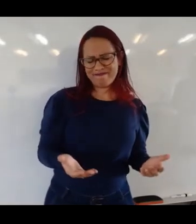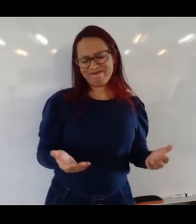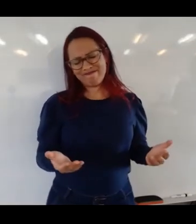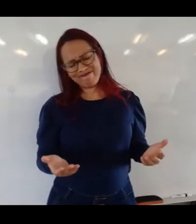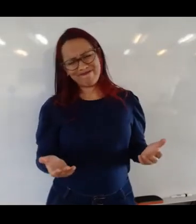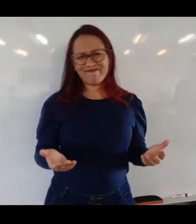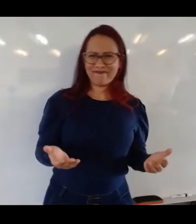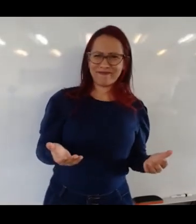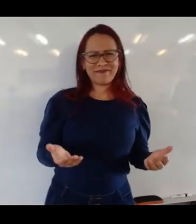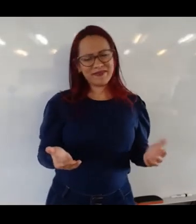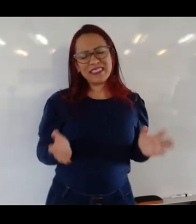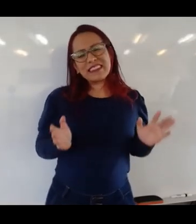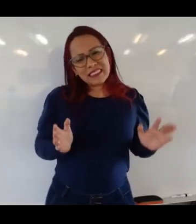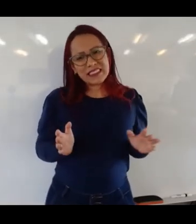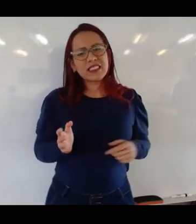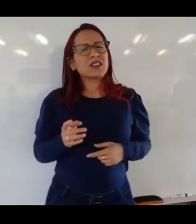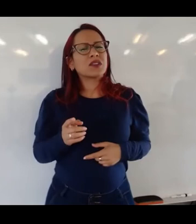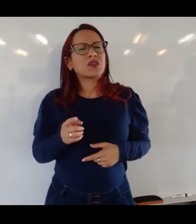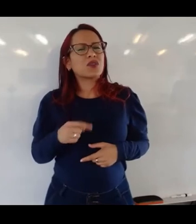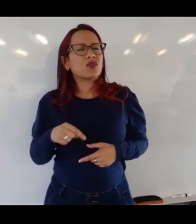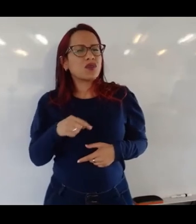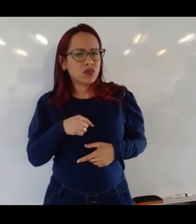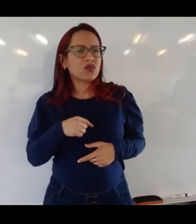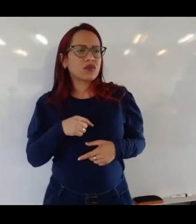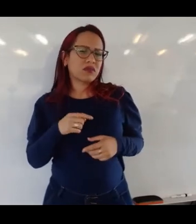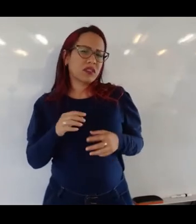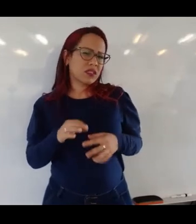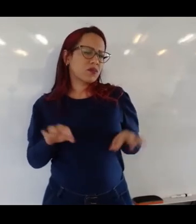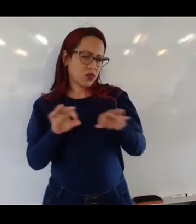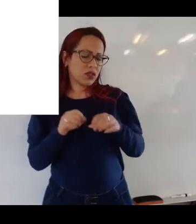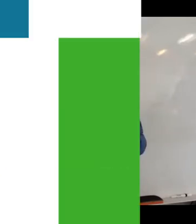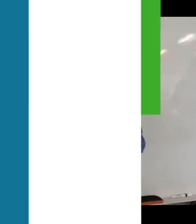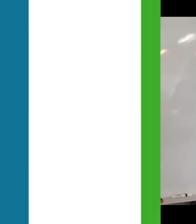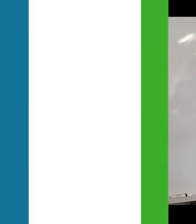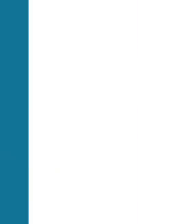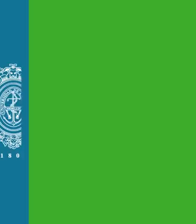es un asunto casi natural que tengan la palabra.